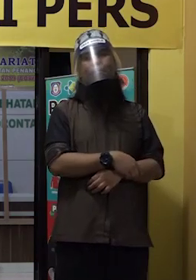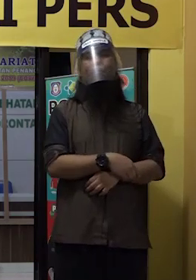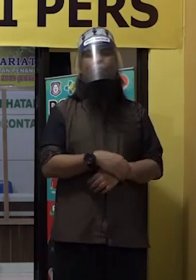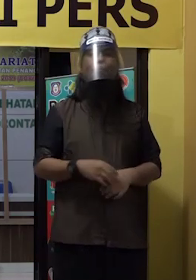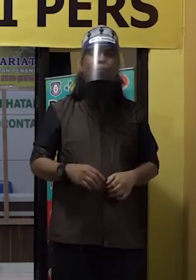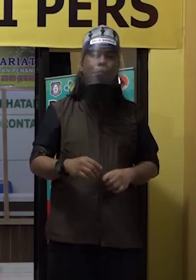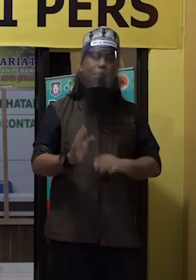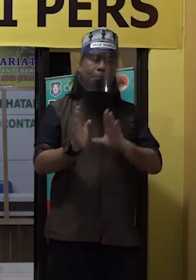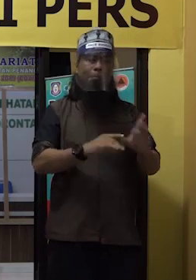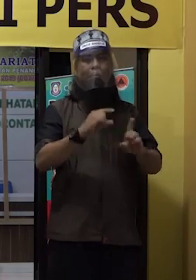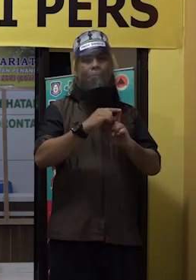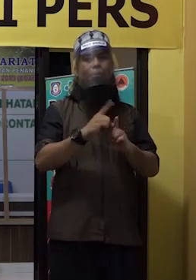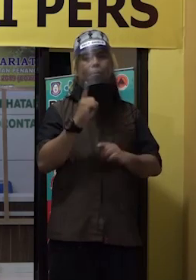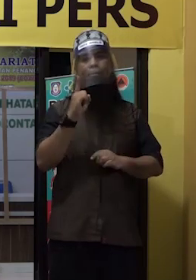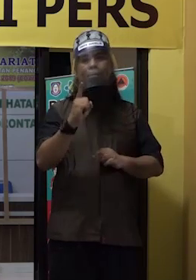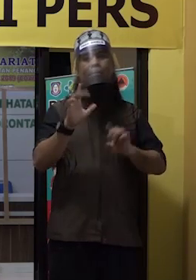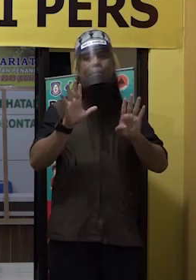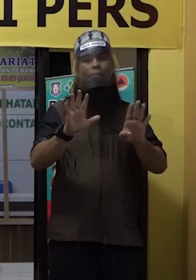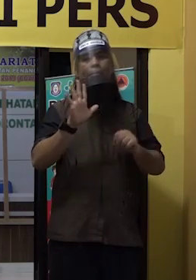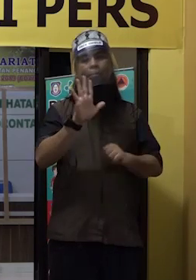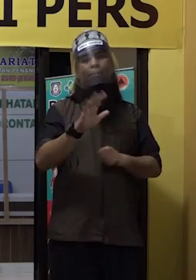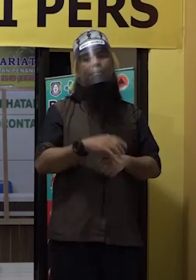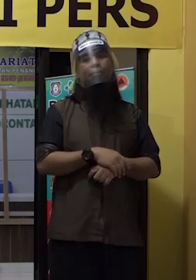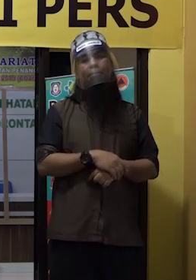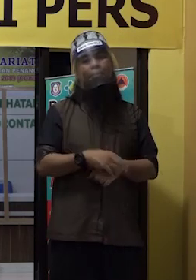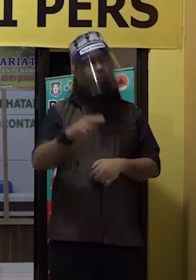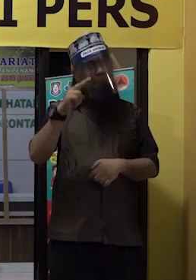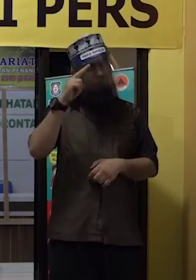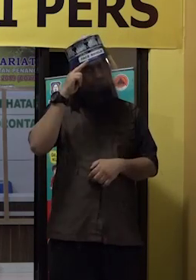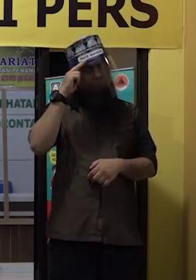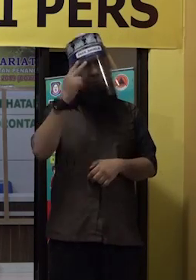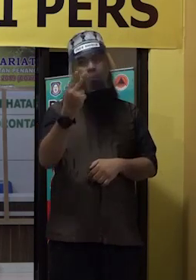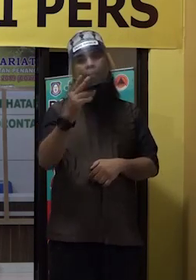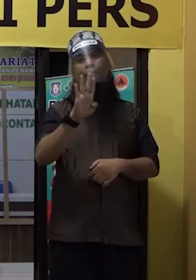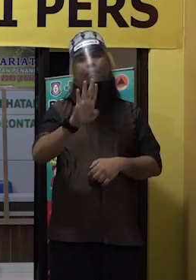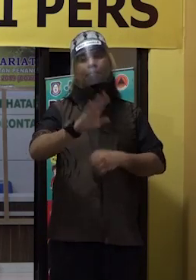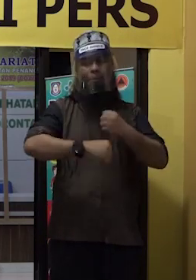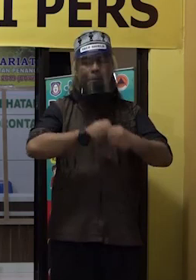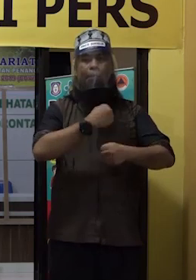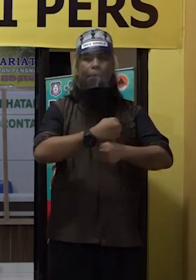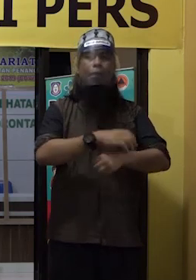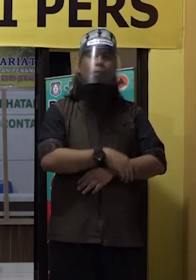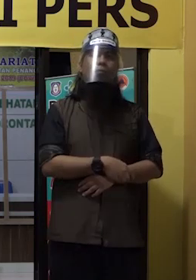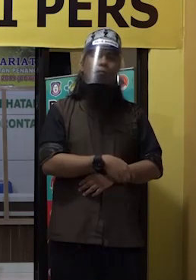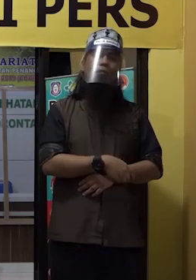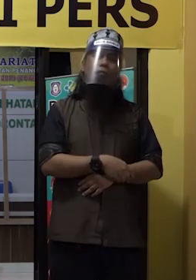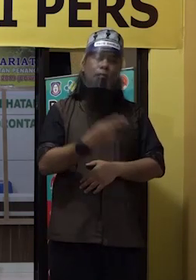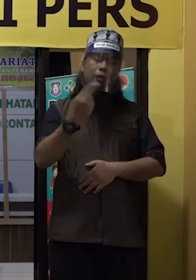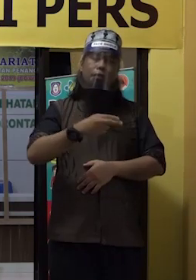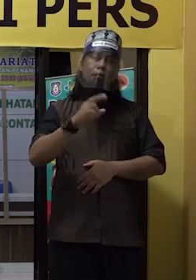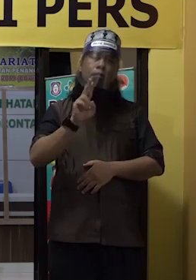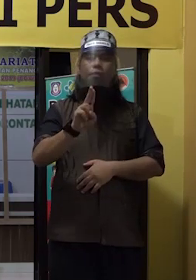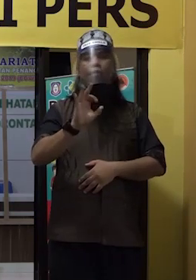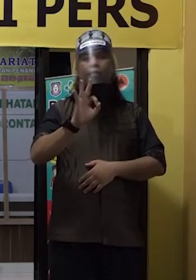MFPG, laki-laki 24 tahun. Hasil swab yang kedua dan